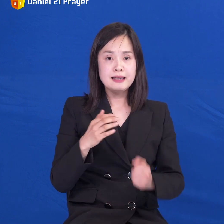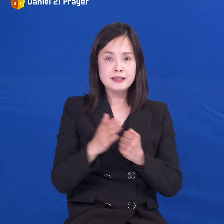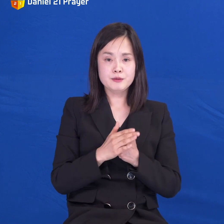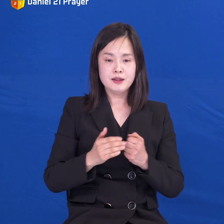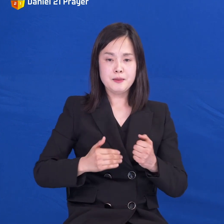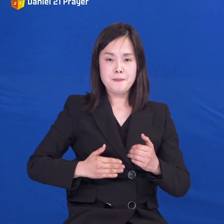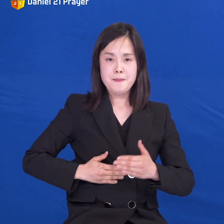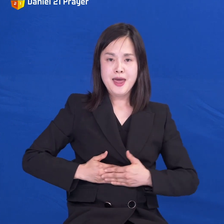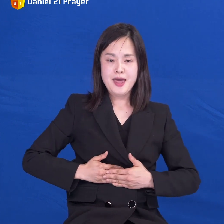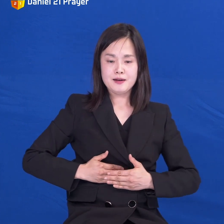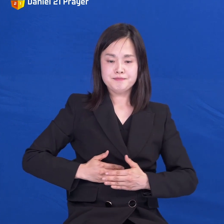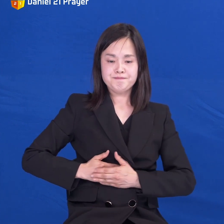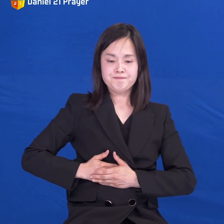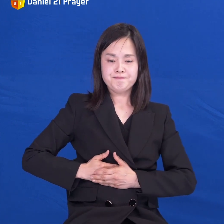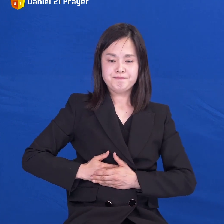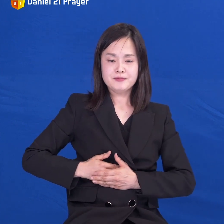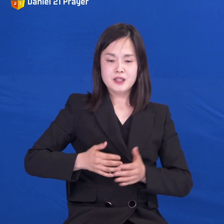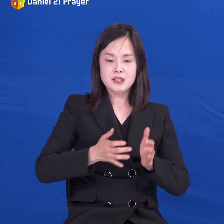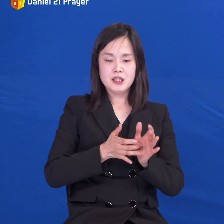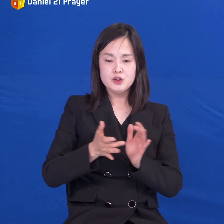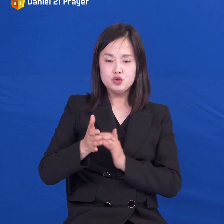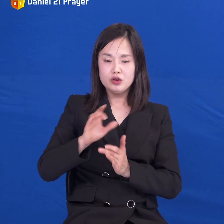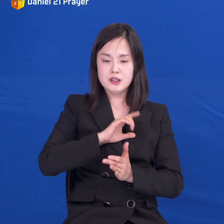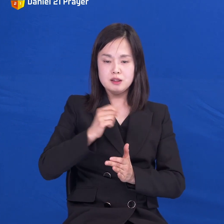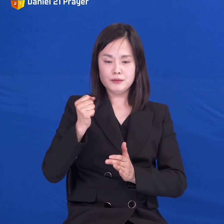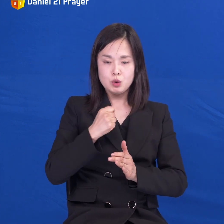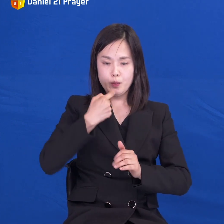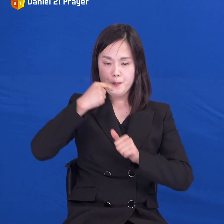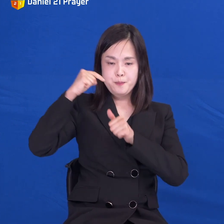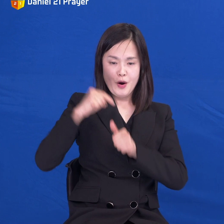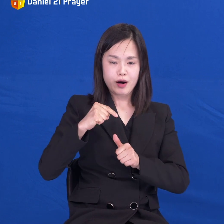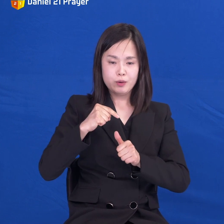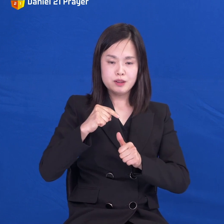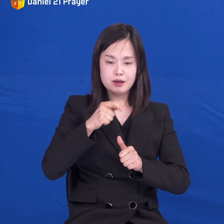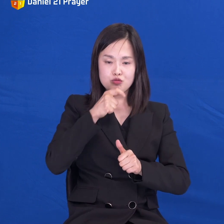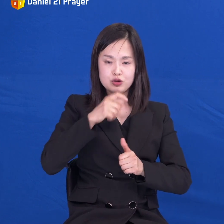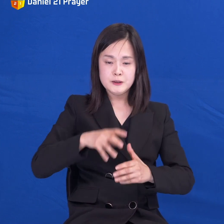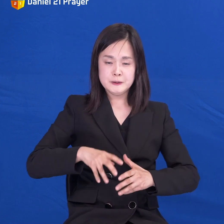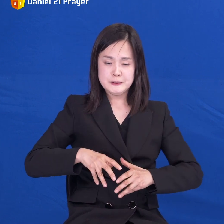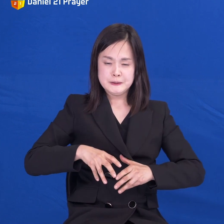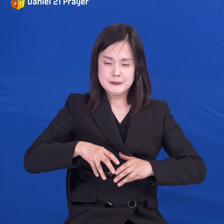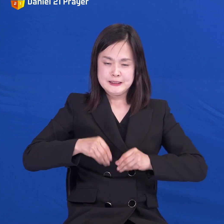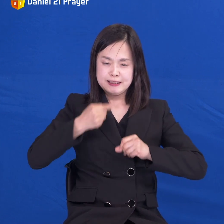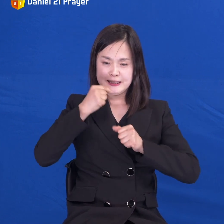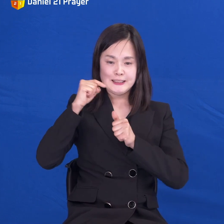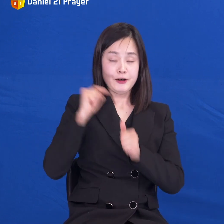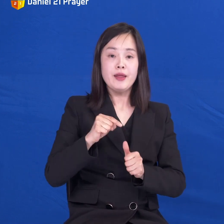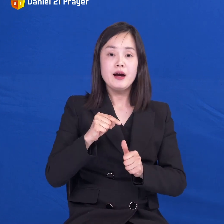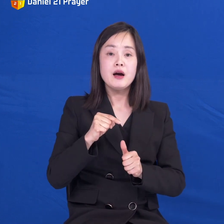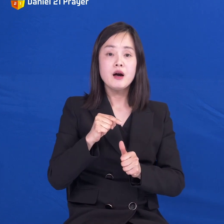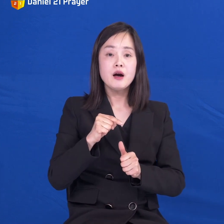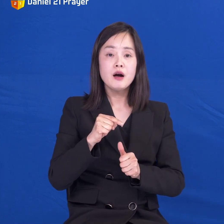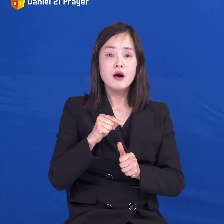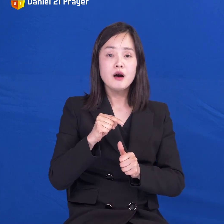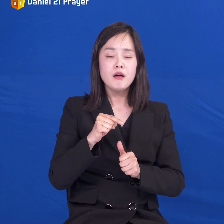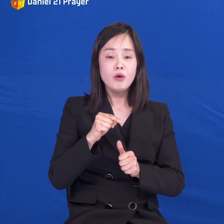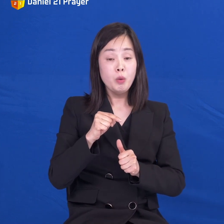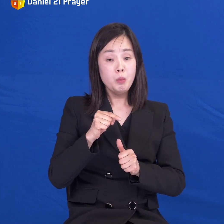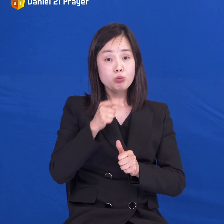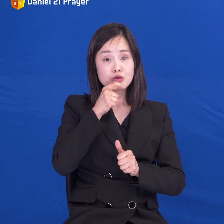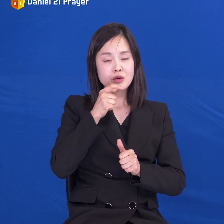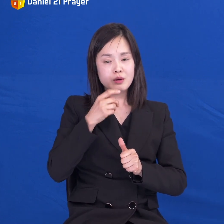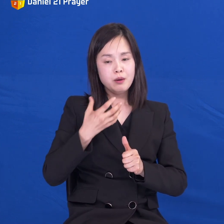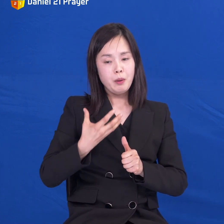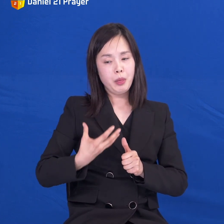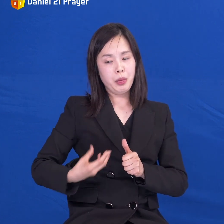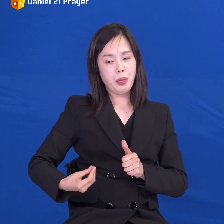명하노니 복수야 빠질지어다. 복수야 말을지어다. 그러니까 점점 이렇게 날씬해지면서 복수가 빠진